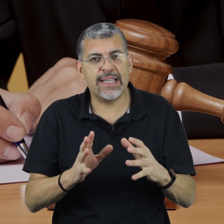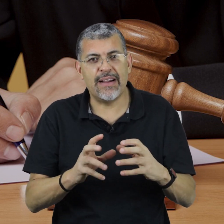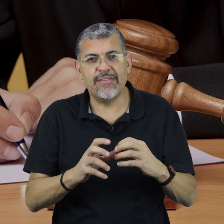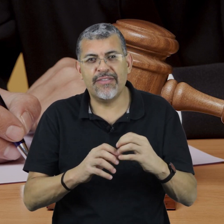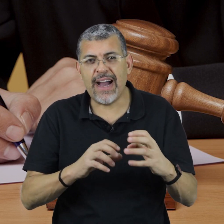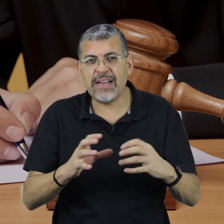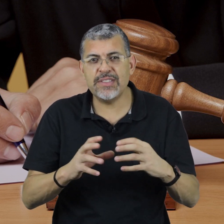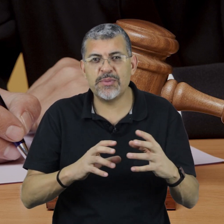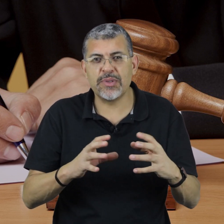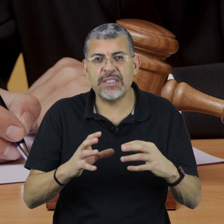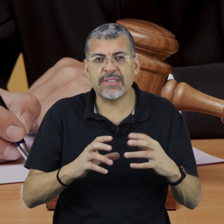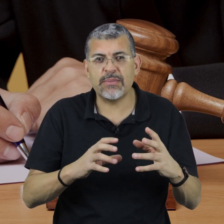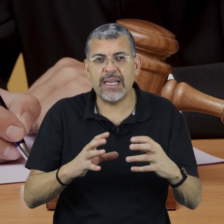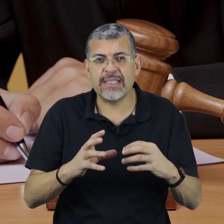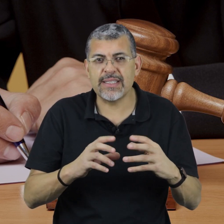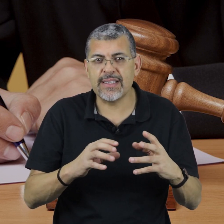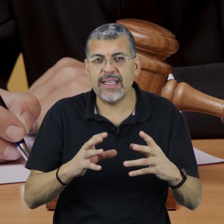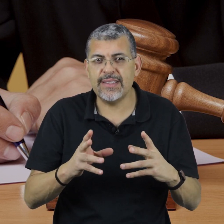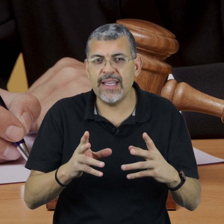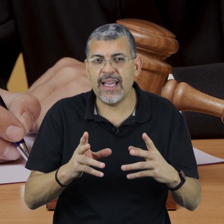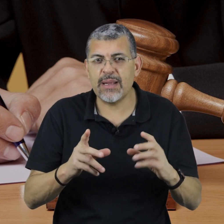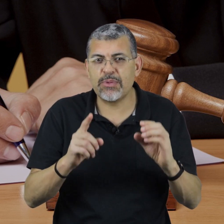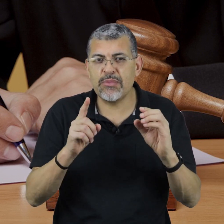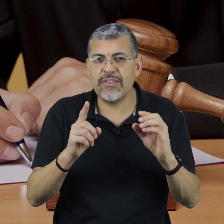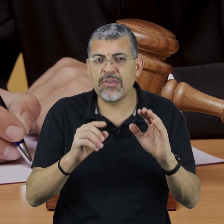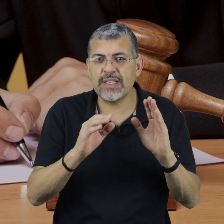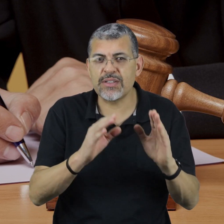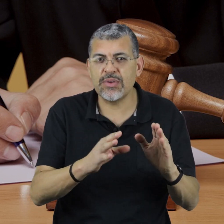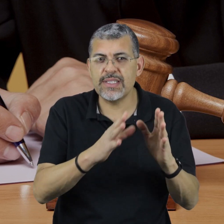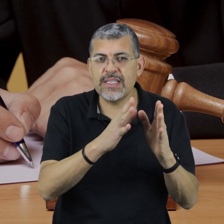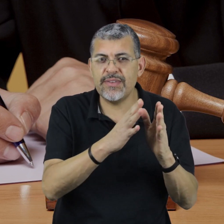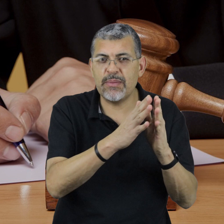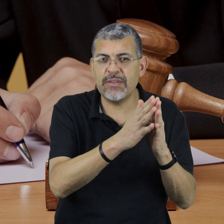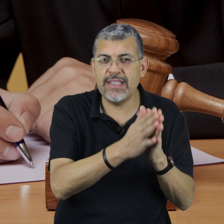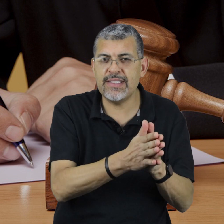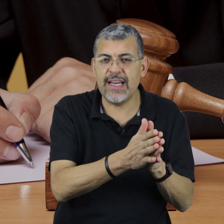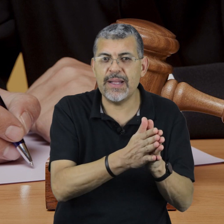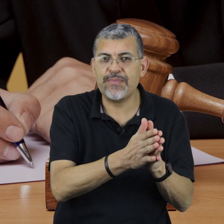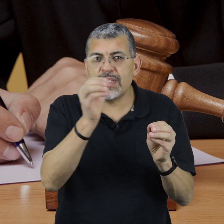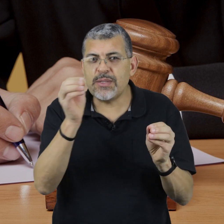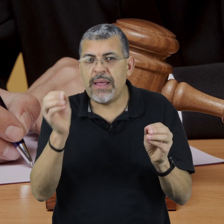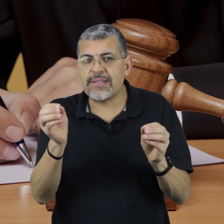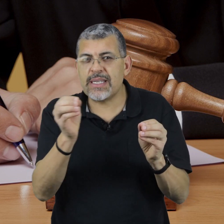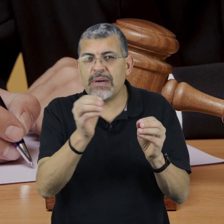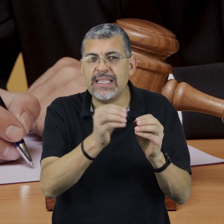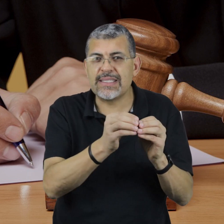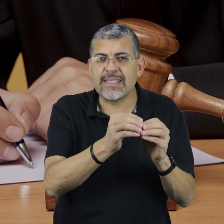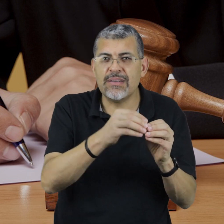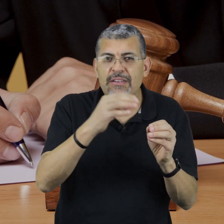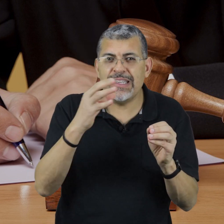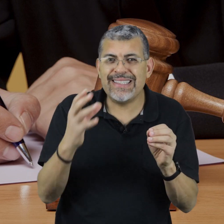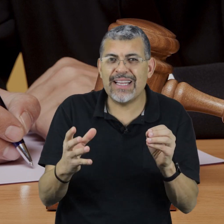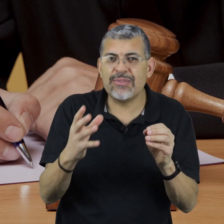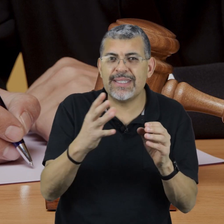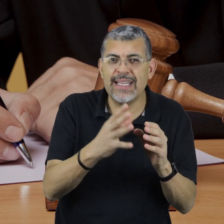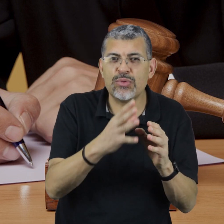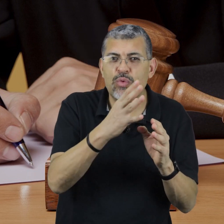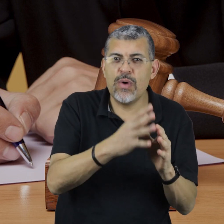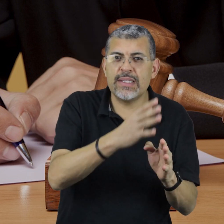além de alterar vários dispositivos trabalhistas a clt ela promoveu alterações na esfera previdenciária os aspectos trabalhistas não afetarão tanto